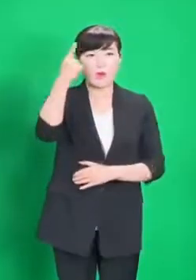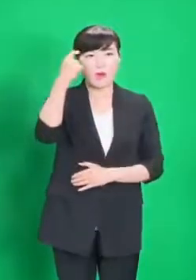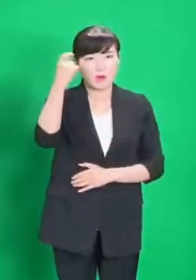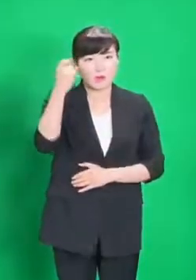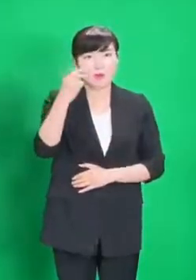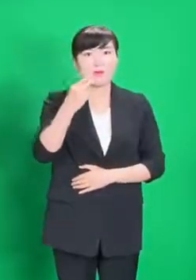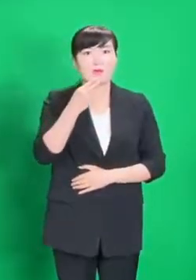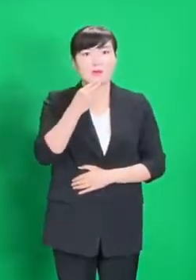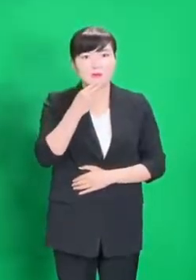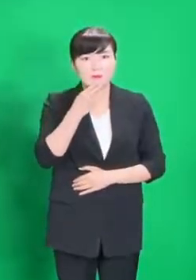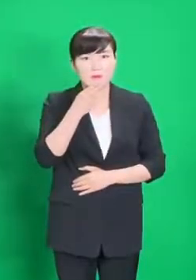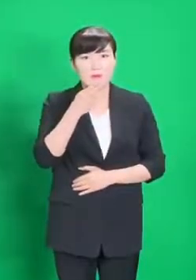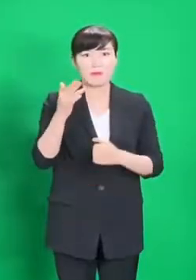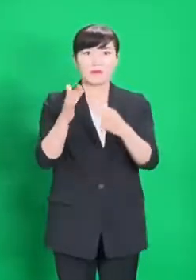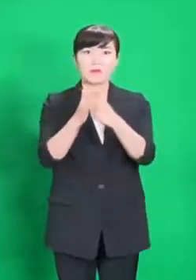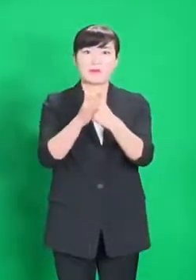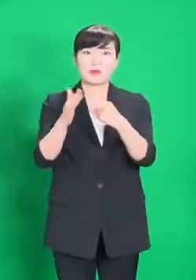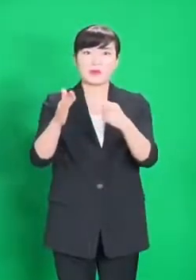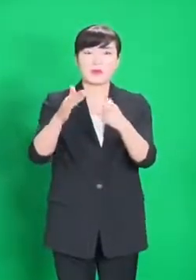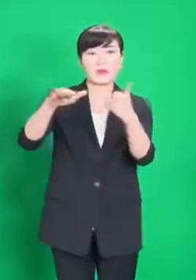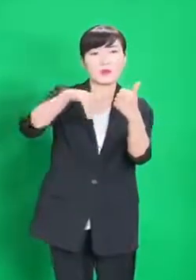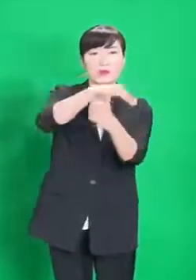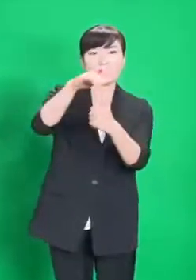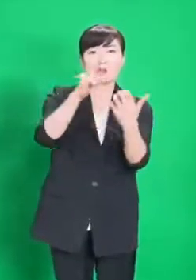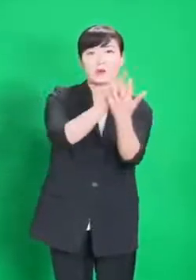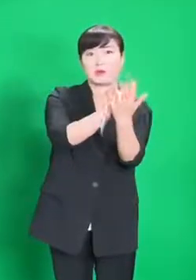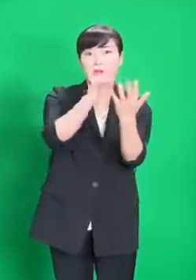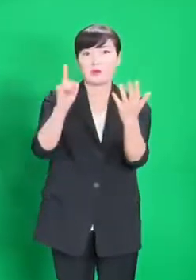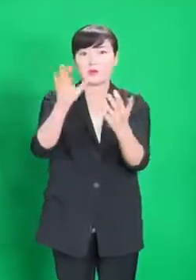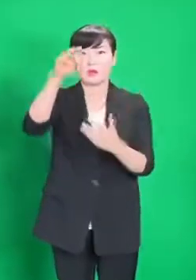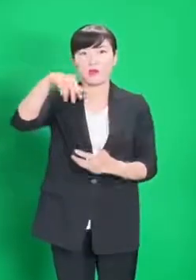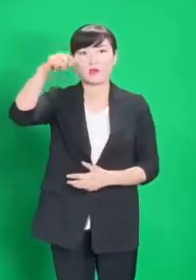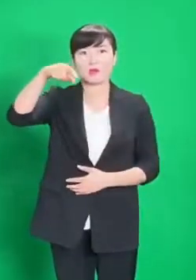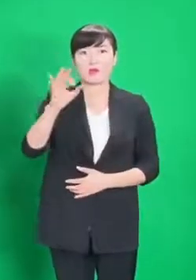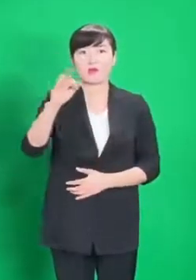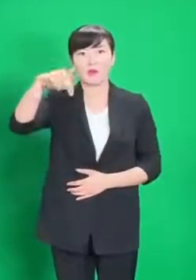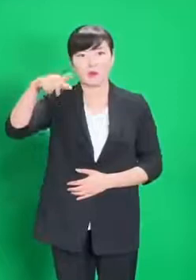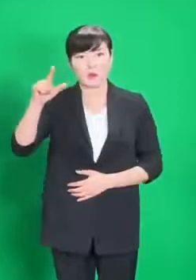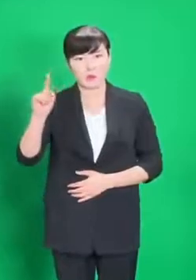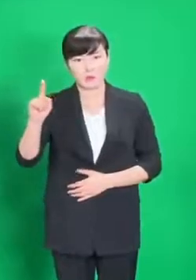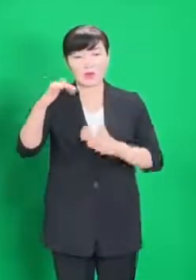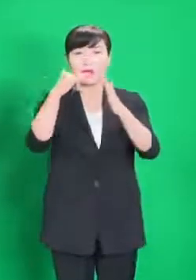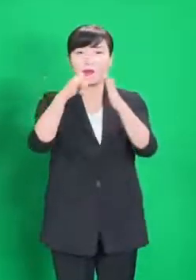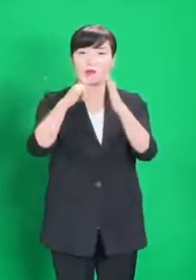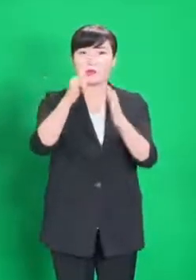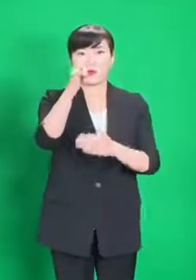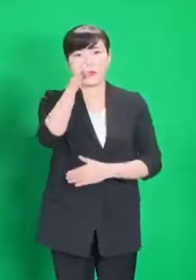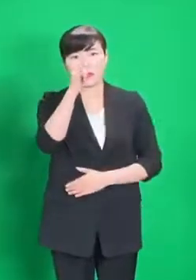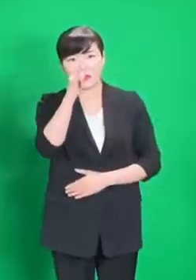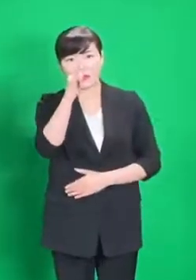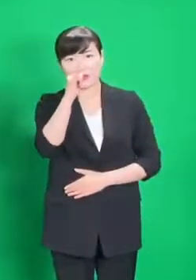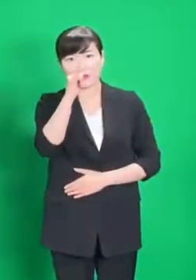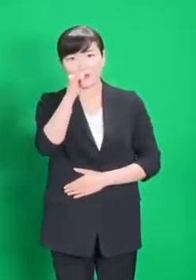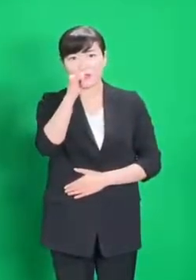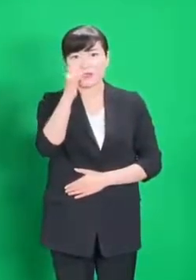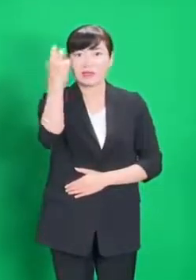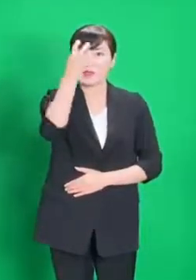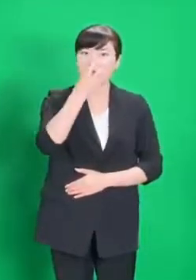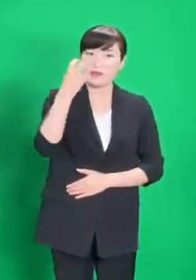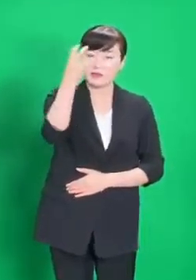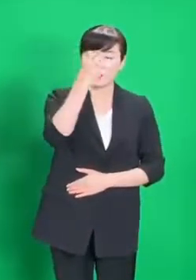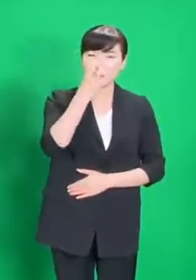없는 상황인 만큼 주변에 소외된 유공자 유족들은 없는지 세심히